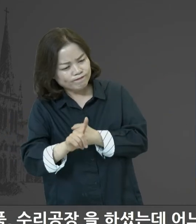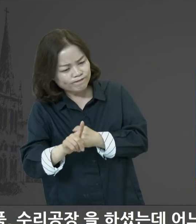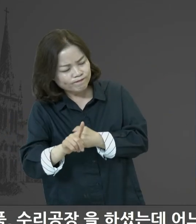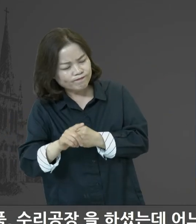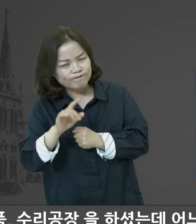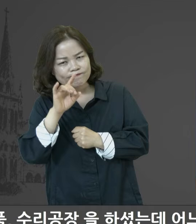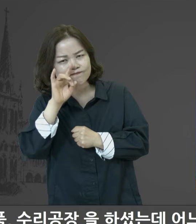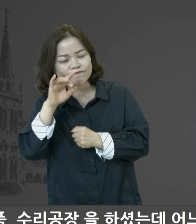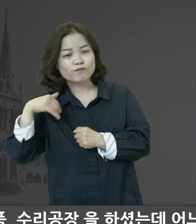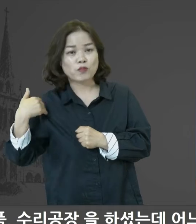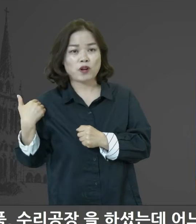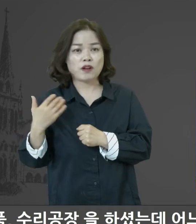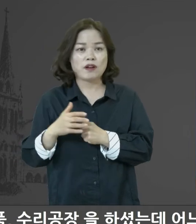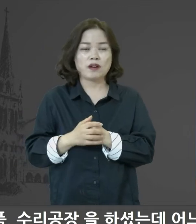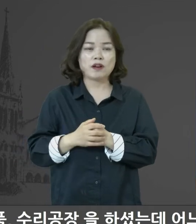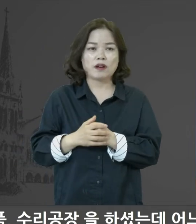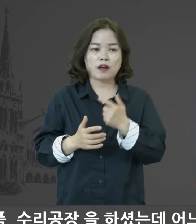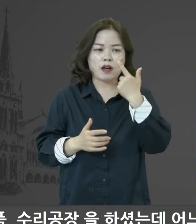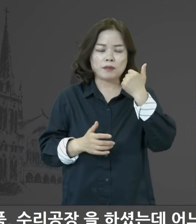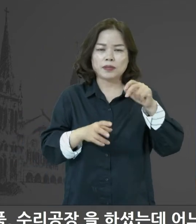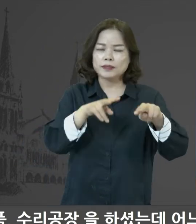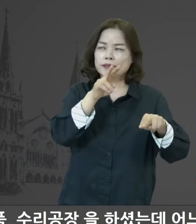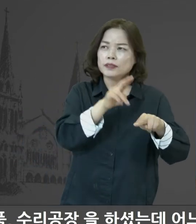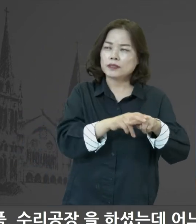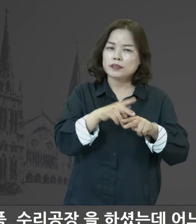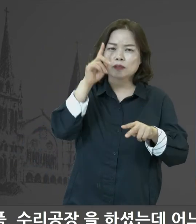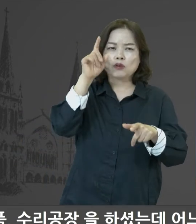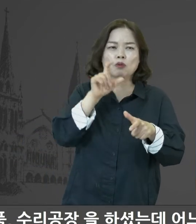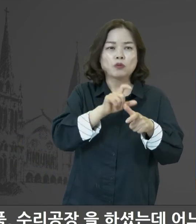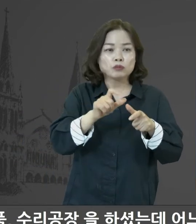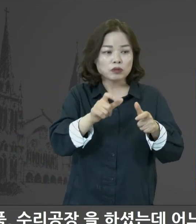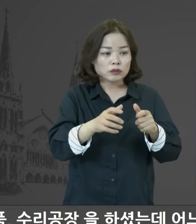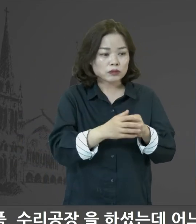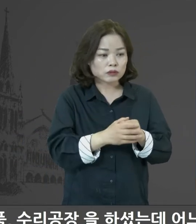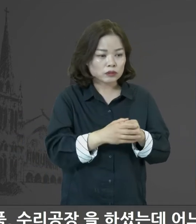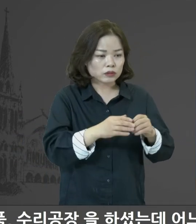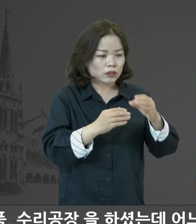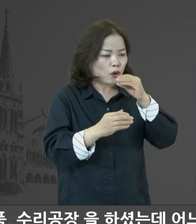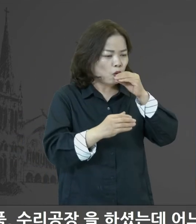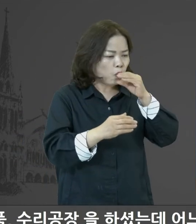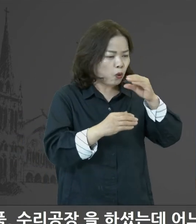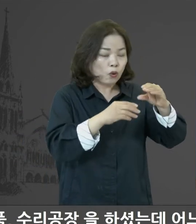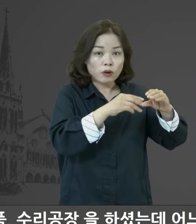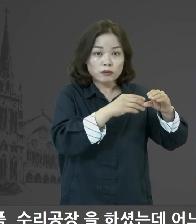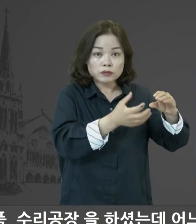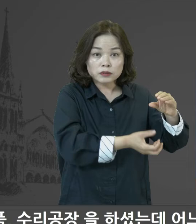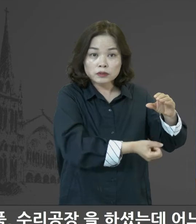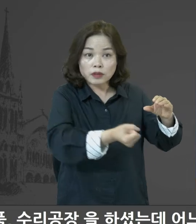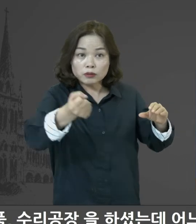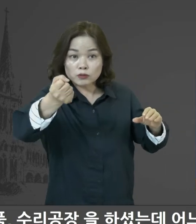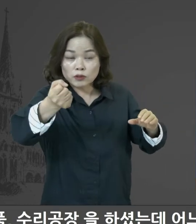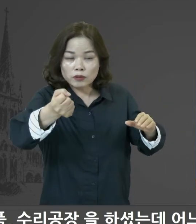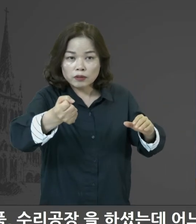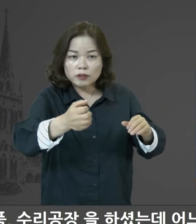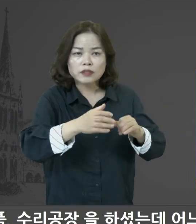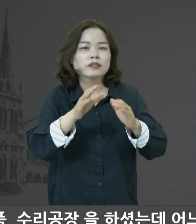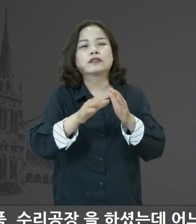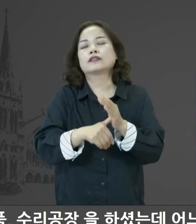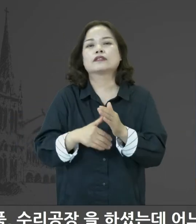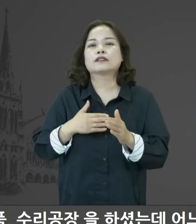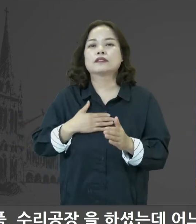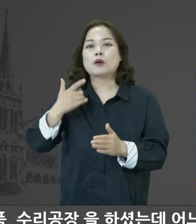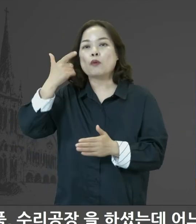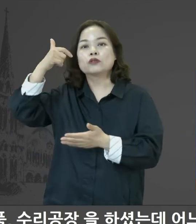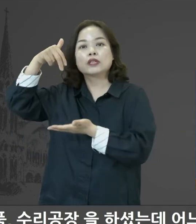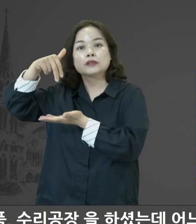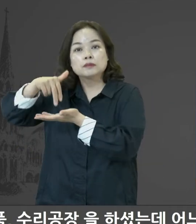그런데 아버지께서 잠시 앉아 고민하시더니 공장 안에 있는 봉투를 들고 나가시는 겁니다. 당시 제가 알고